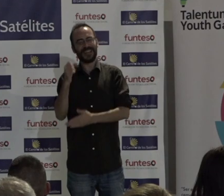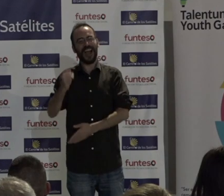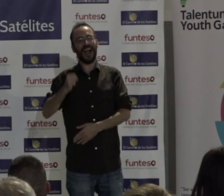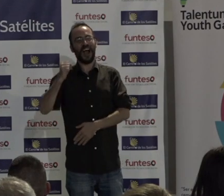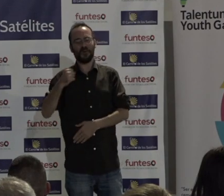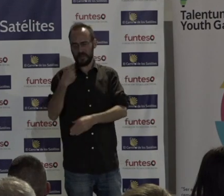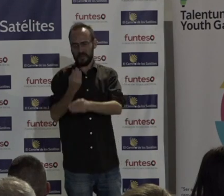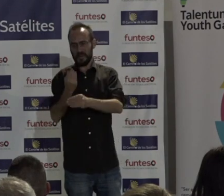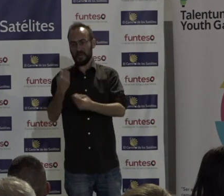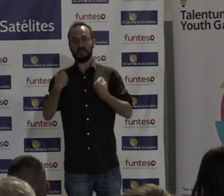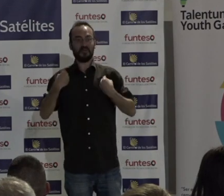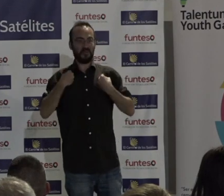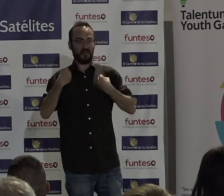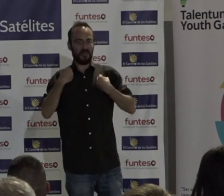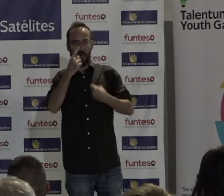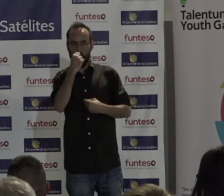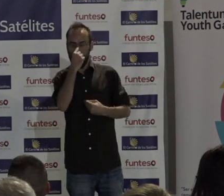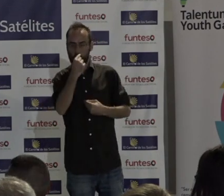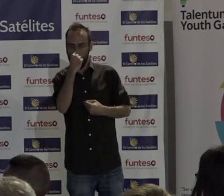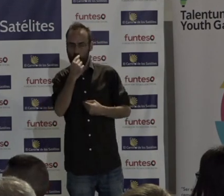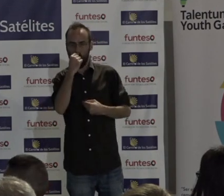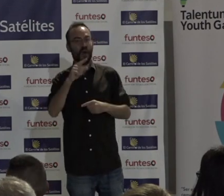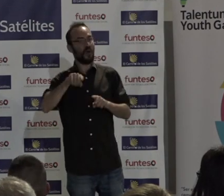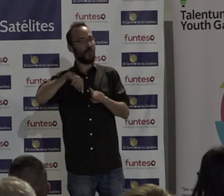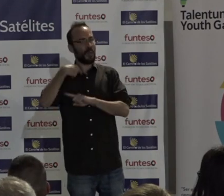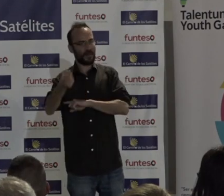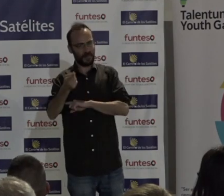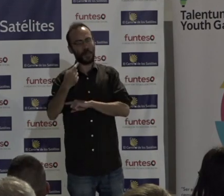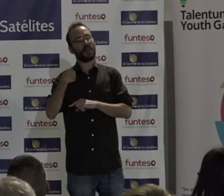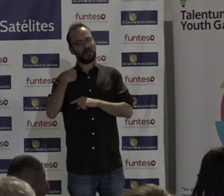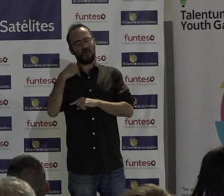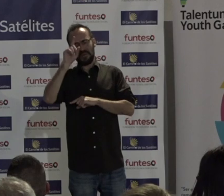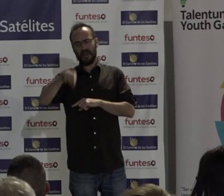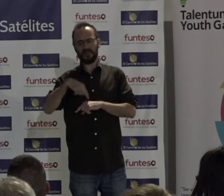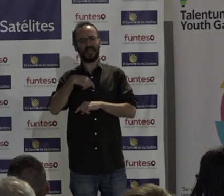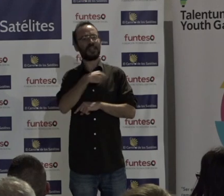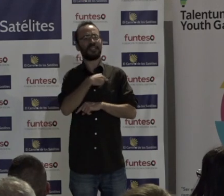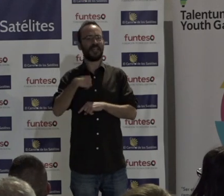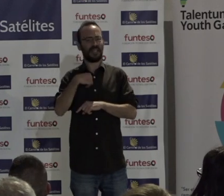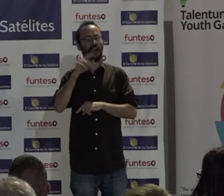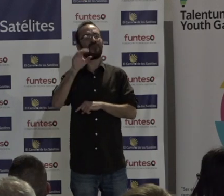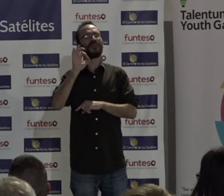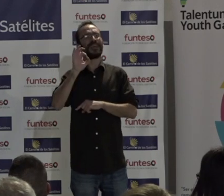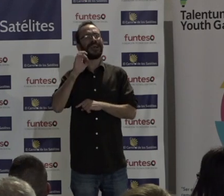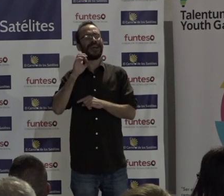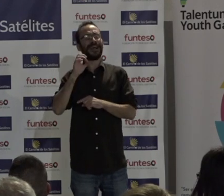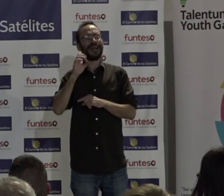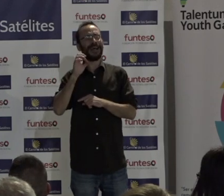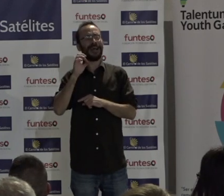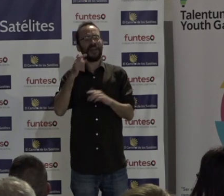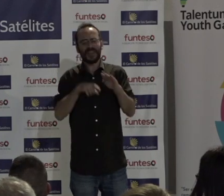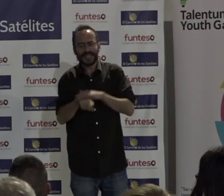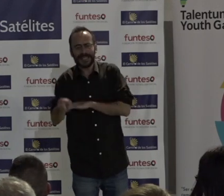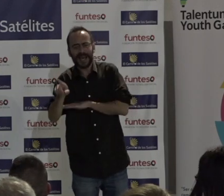Vivía en Lugo, ahora vivo en Santiago, en el camino. Y trabajo en el camino. Soy arquitecto, soy empresario y desarrollo proyectos